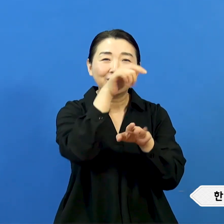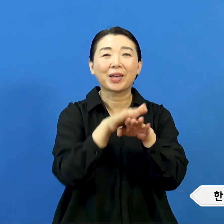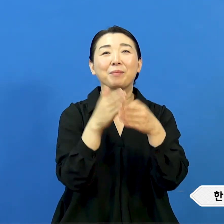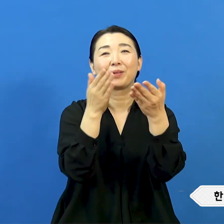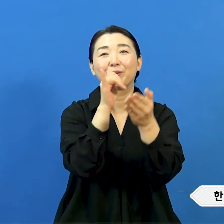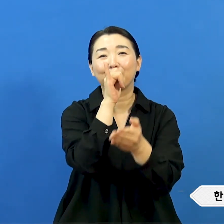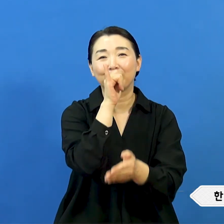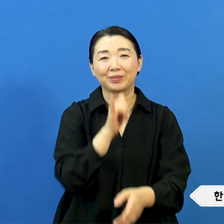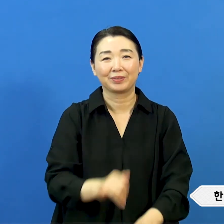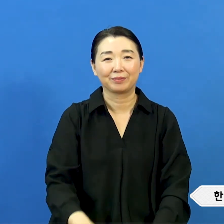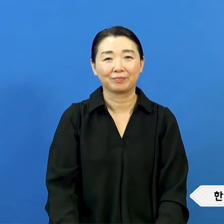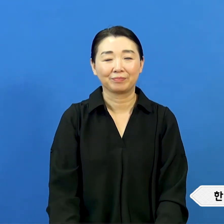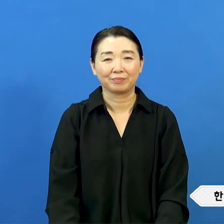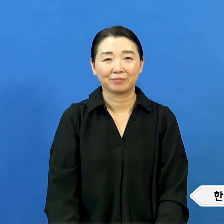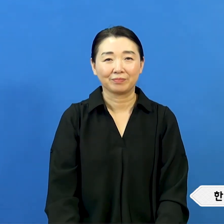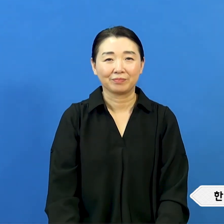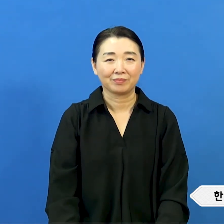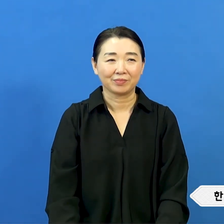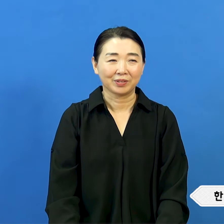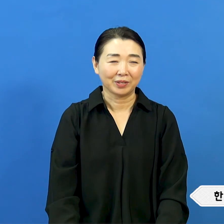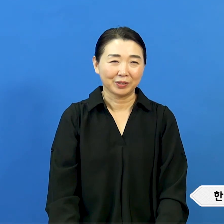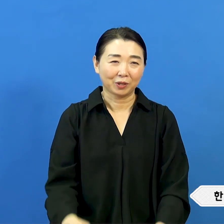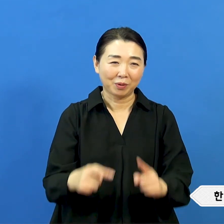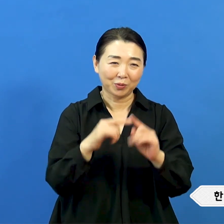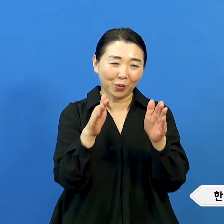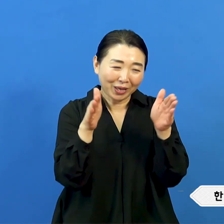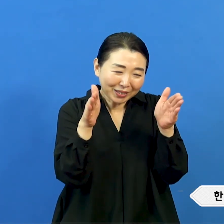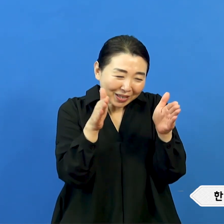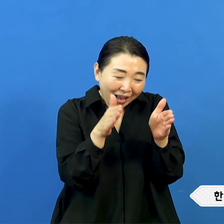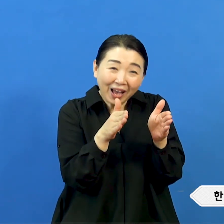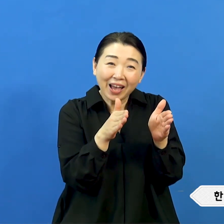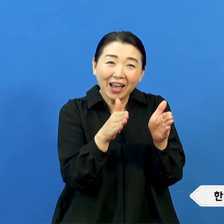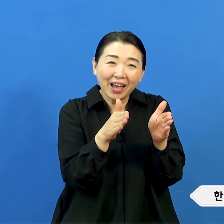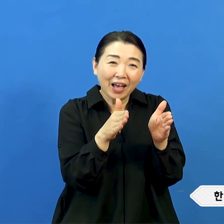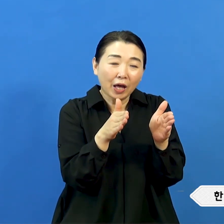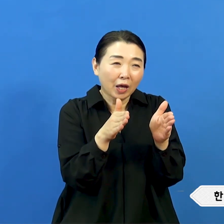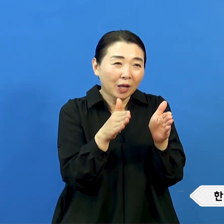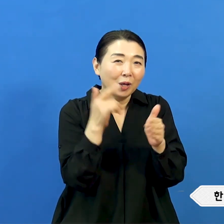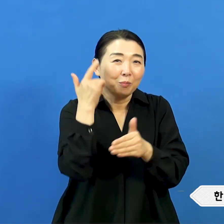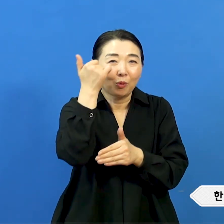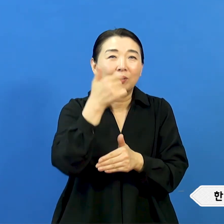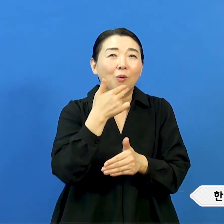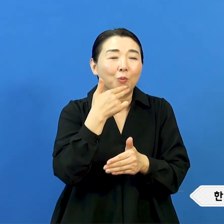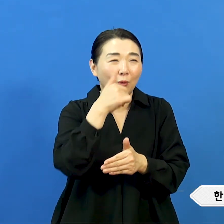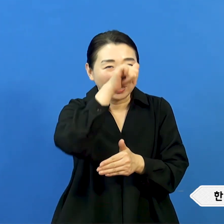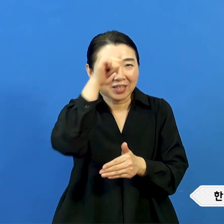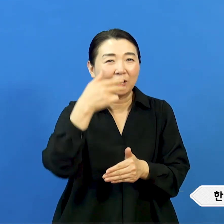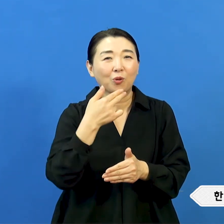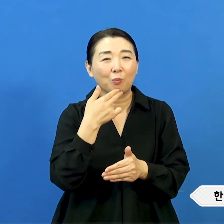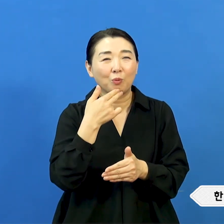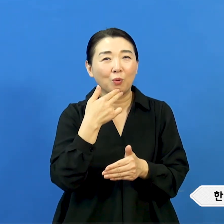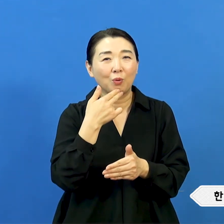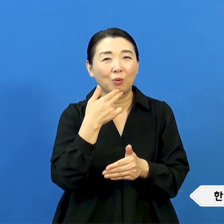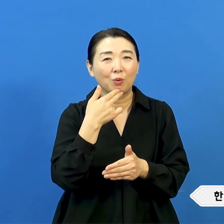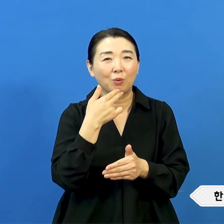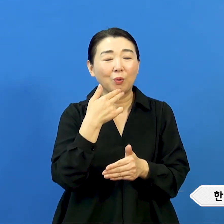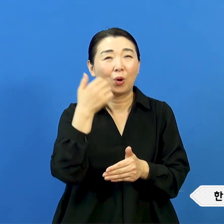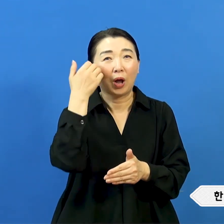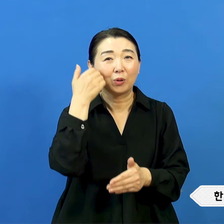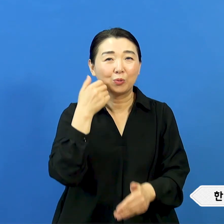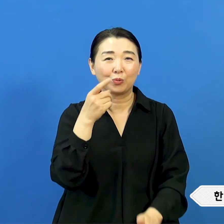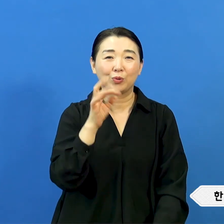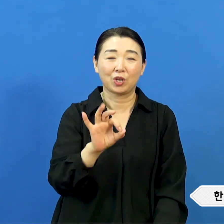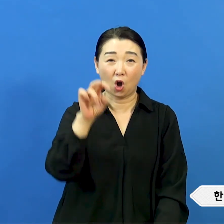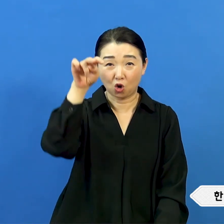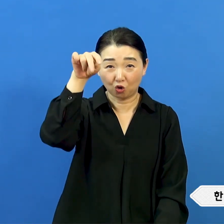드립니다. 너무 작은 교회니까 교역자도 없고 장로도 없고 영수가 예배를 인도합니다. 그 당시는